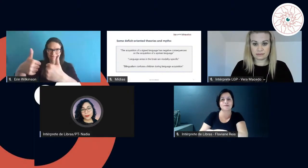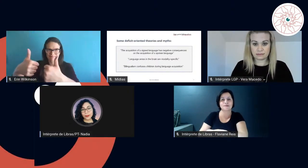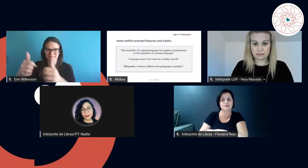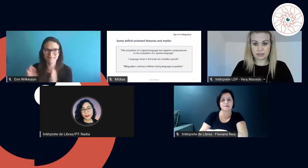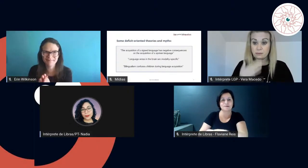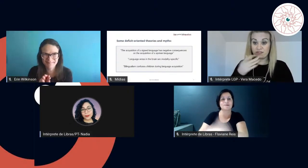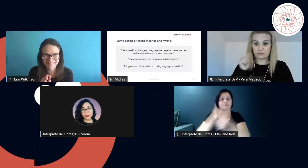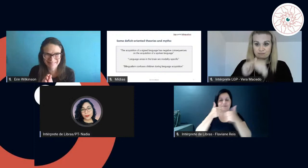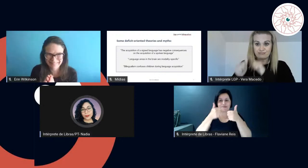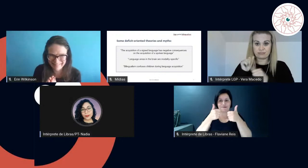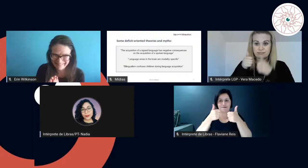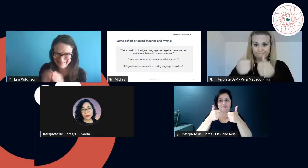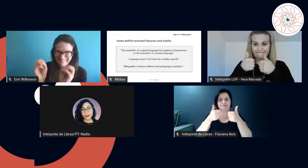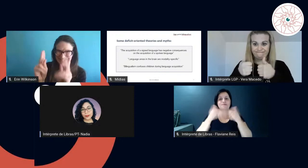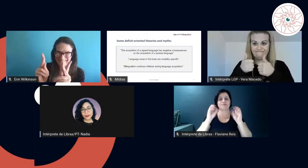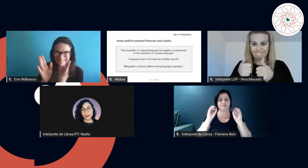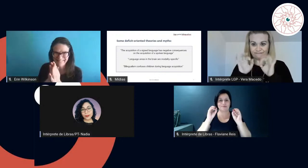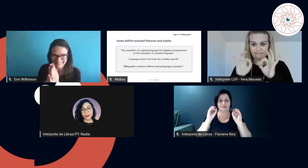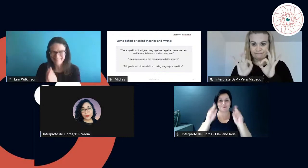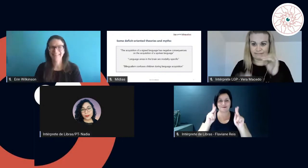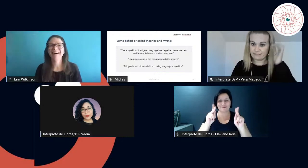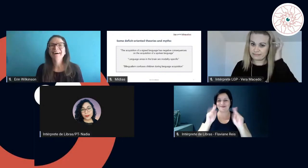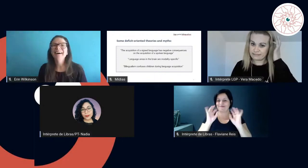Volta o slide anterior, por